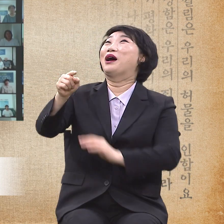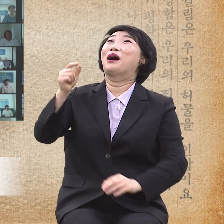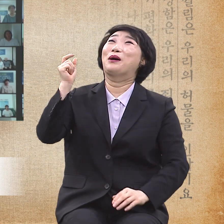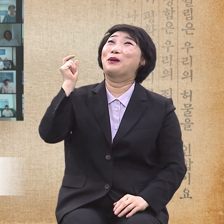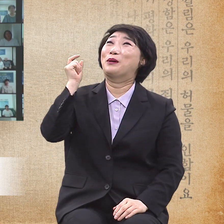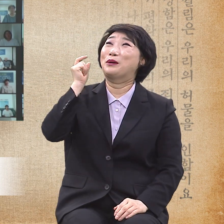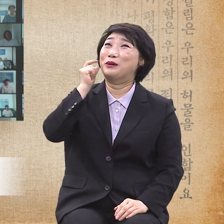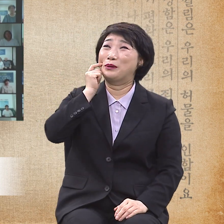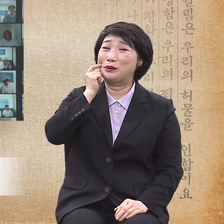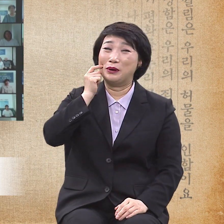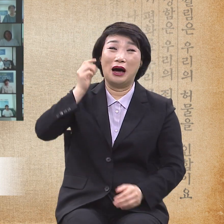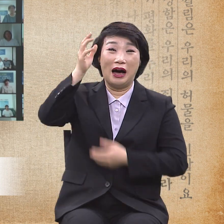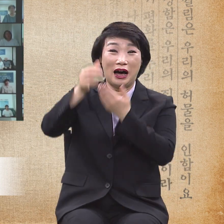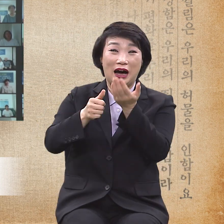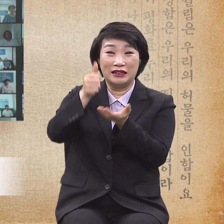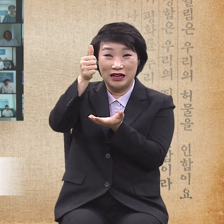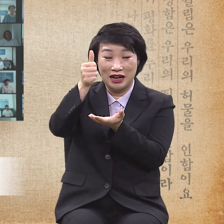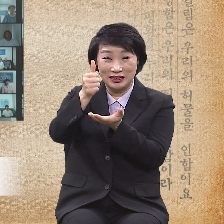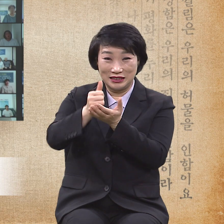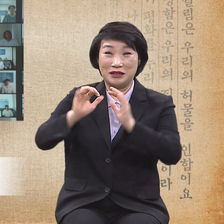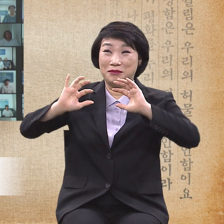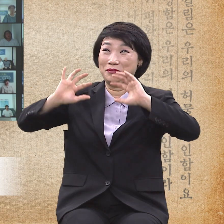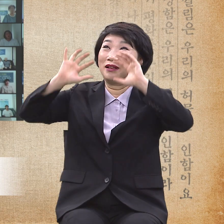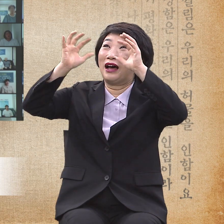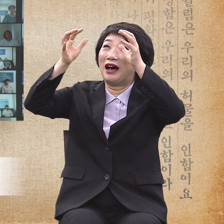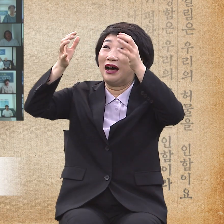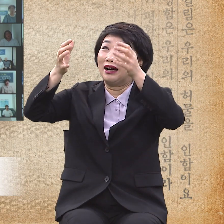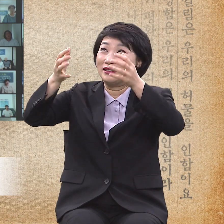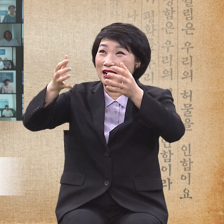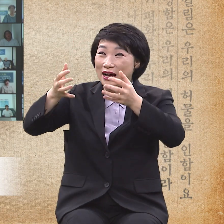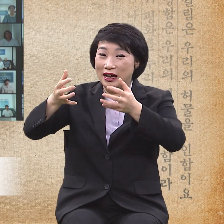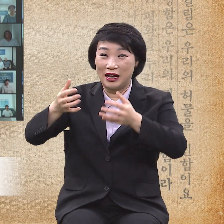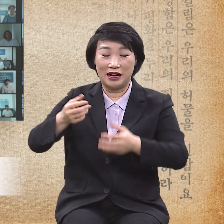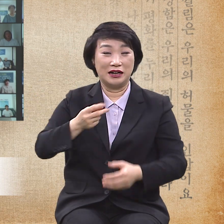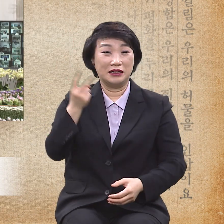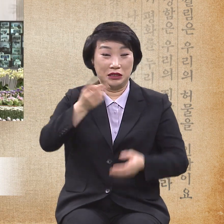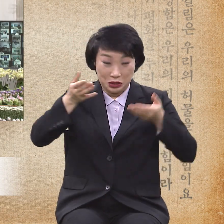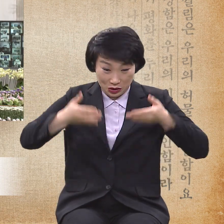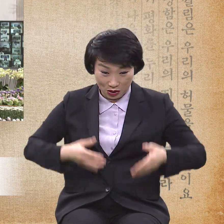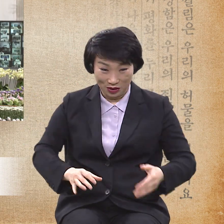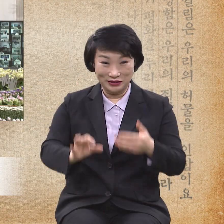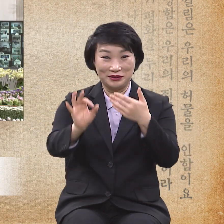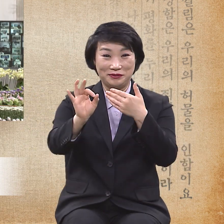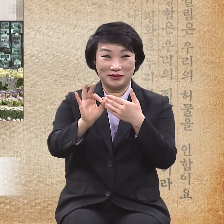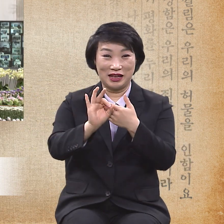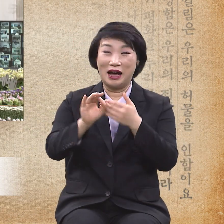힘으로도 못 가요. 하나님 나라